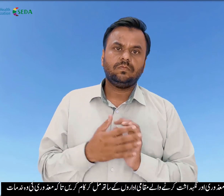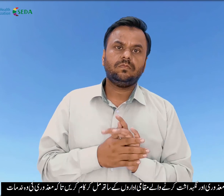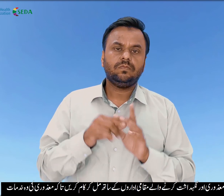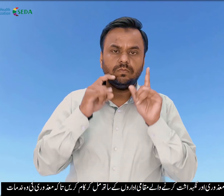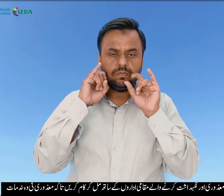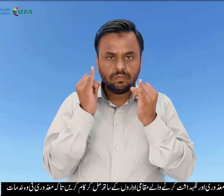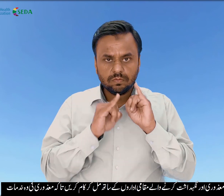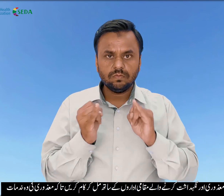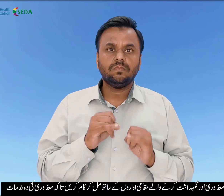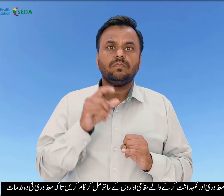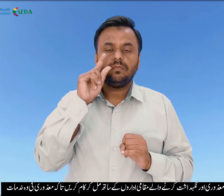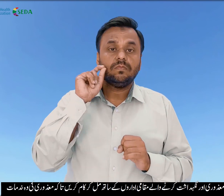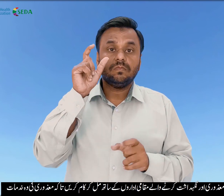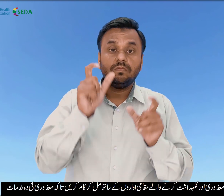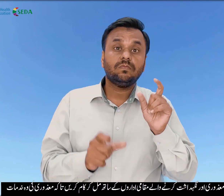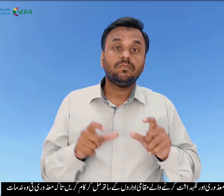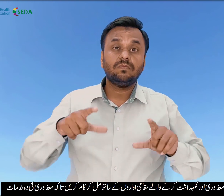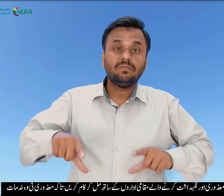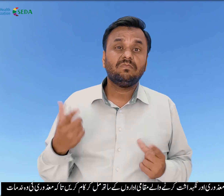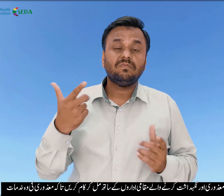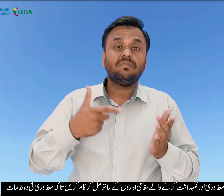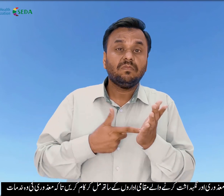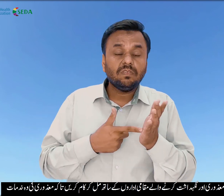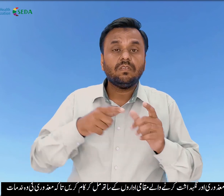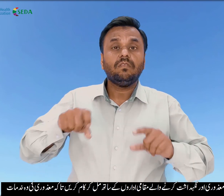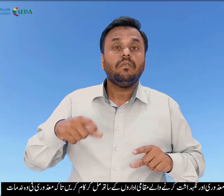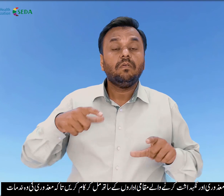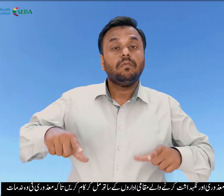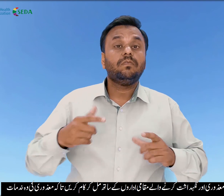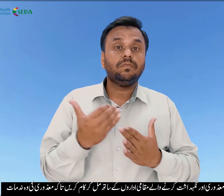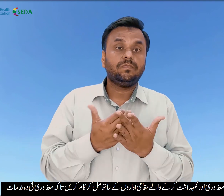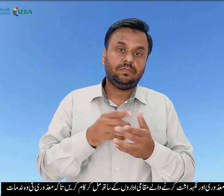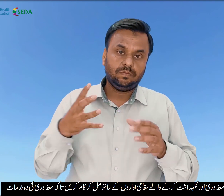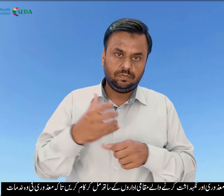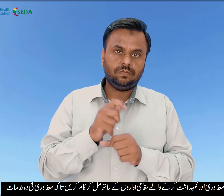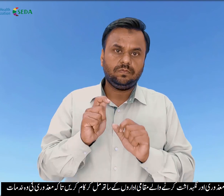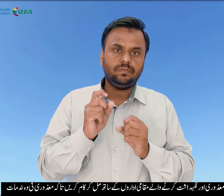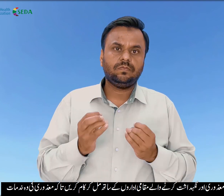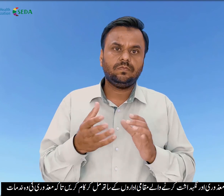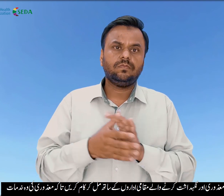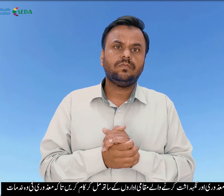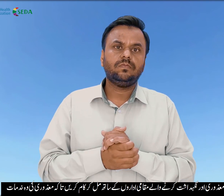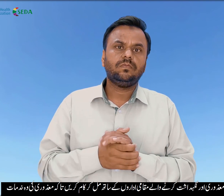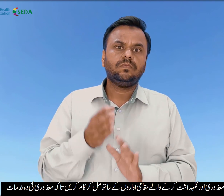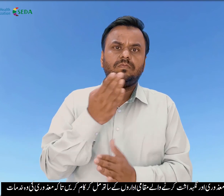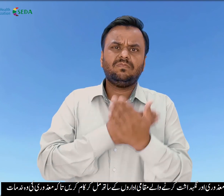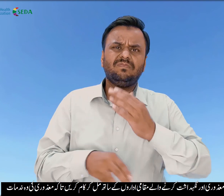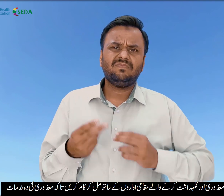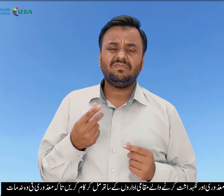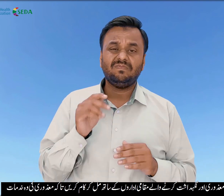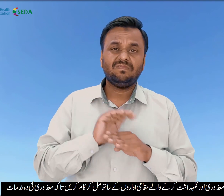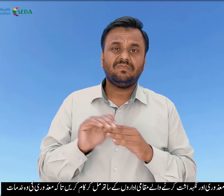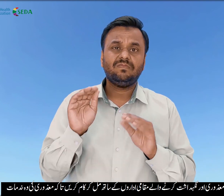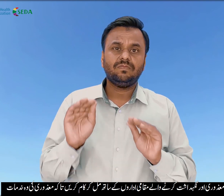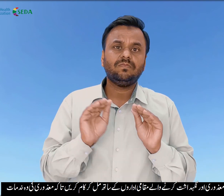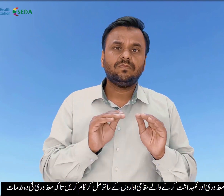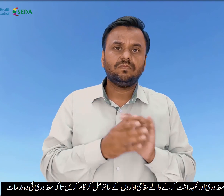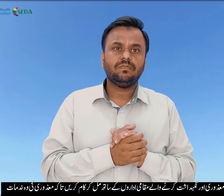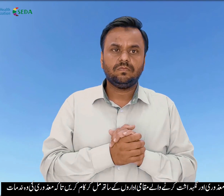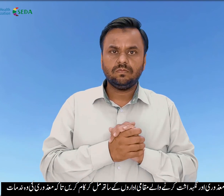معذوری اور نگہداشت کرنے والے مقامی اداروں کے ساتھ مل کر کام کریں تاکہ معذوری کی وہ خدمات